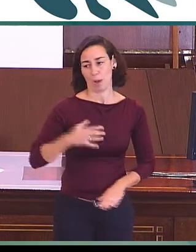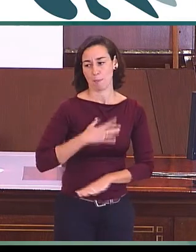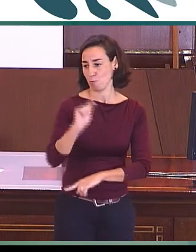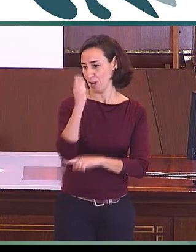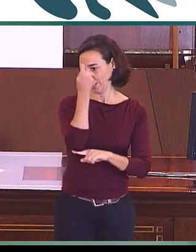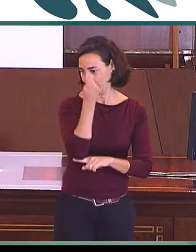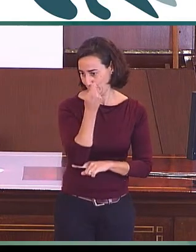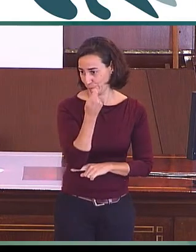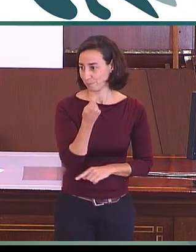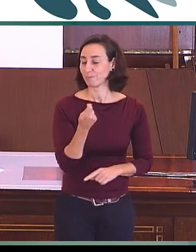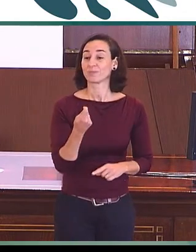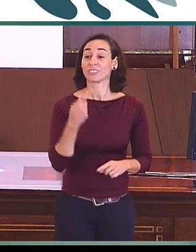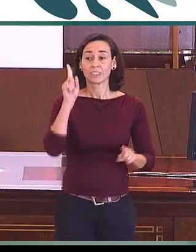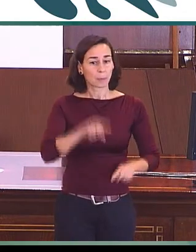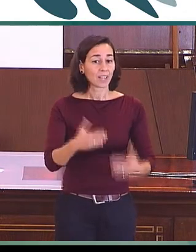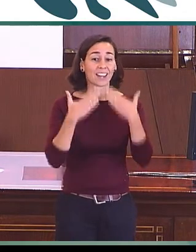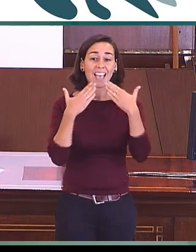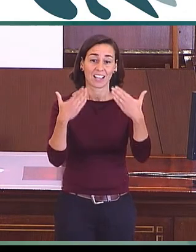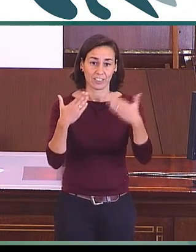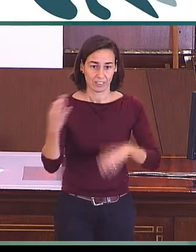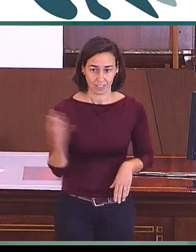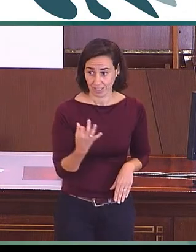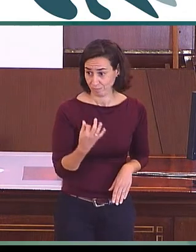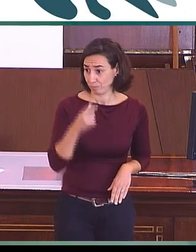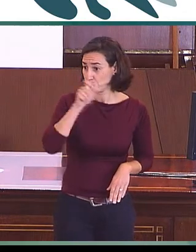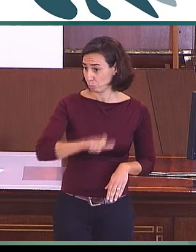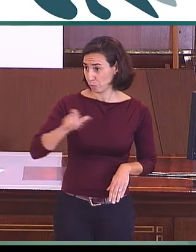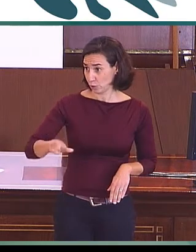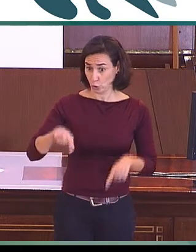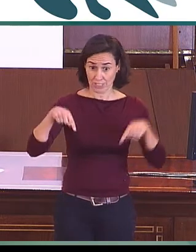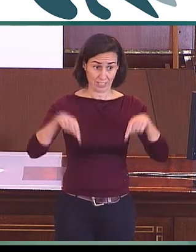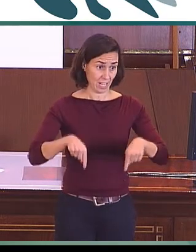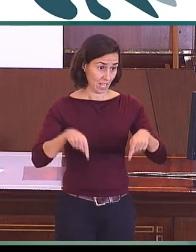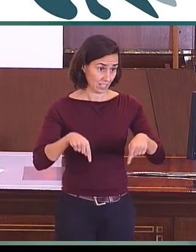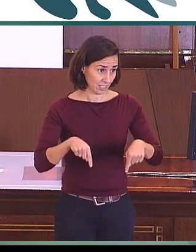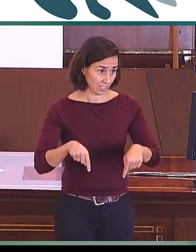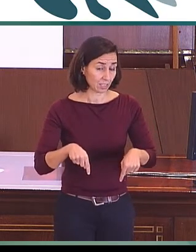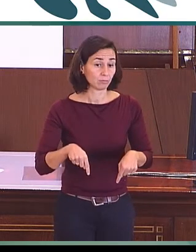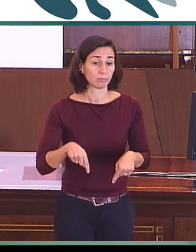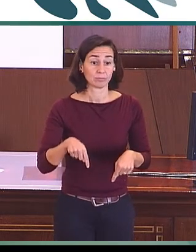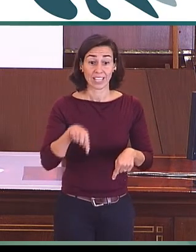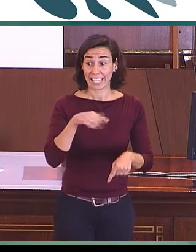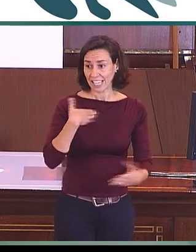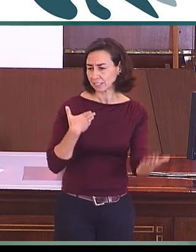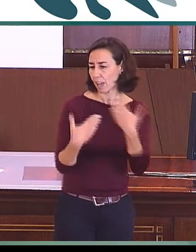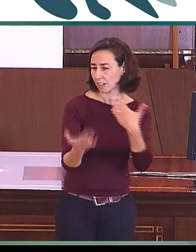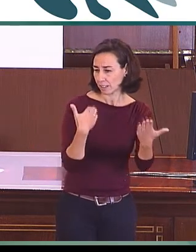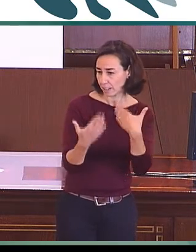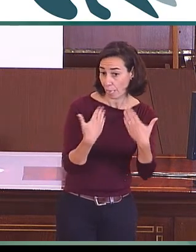ya dicho esto pues agradecer evidentemente a la gente que hace posible al final que esta relación entre el Real Patronato